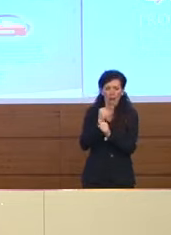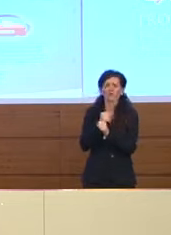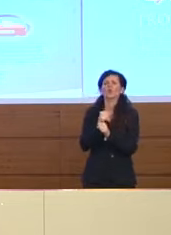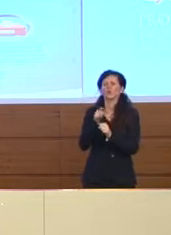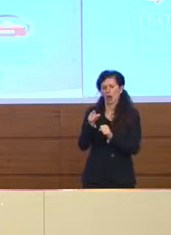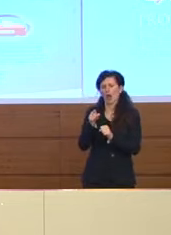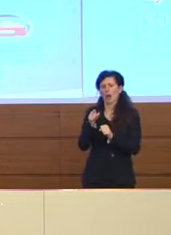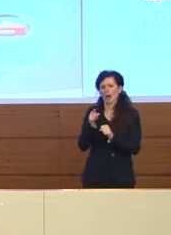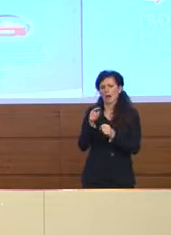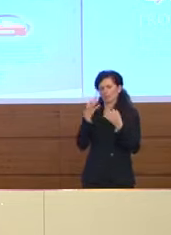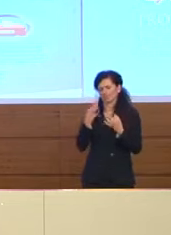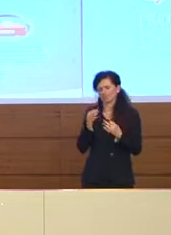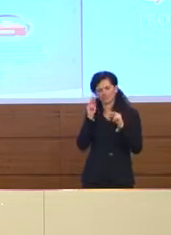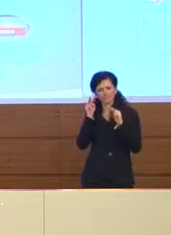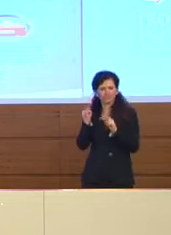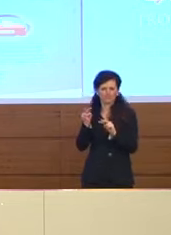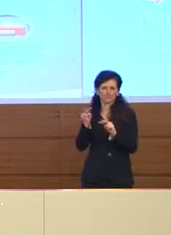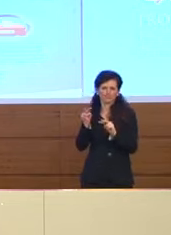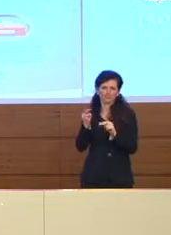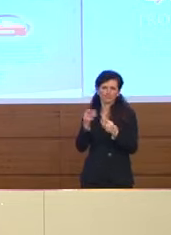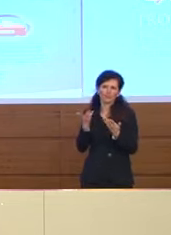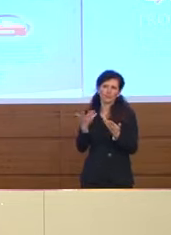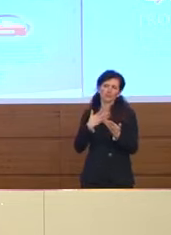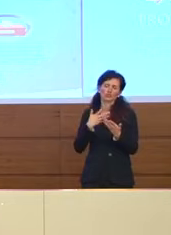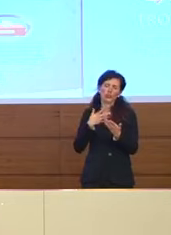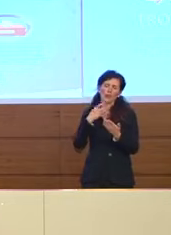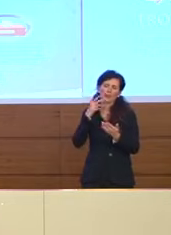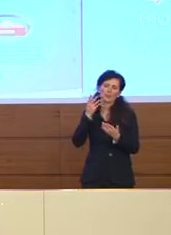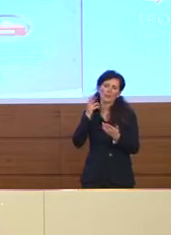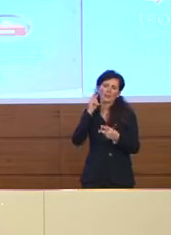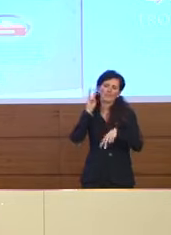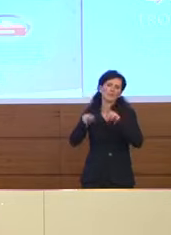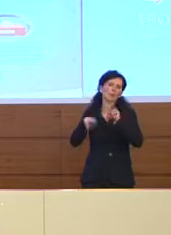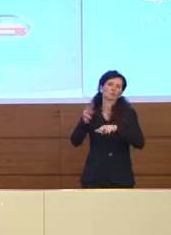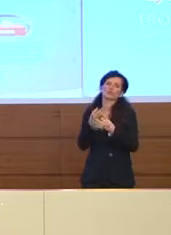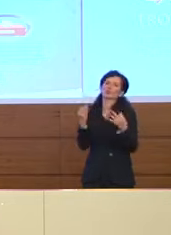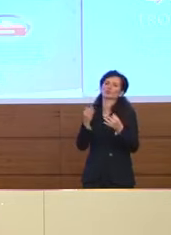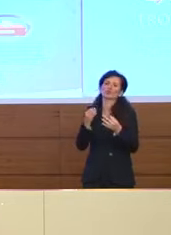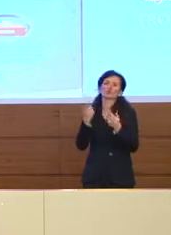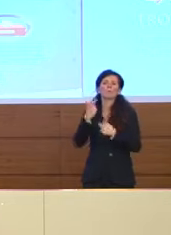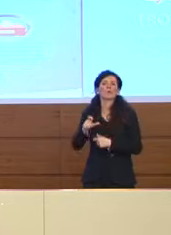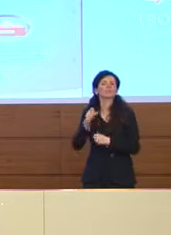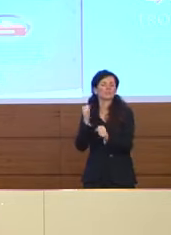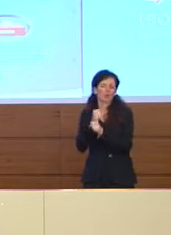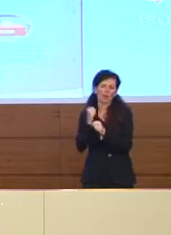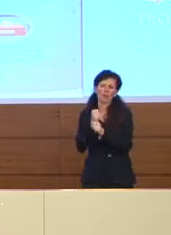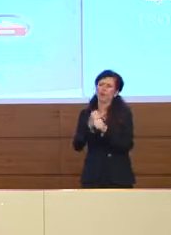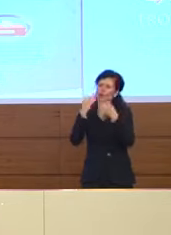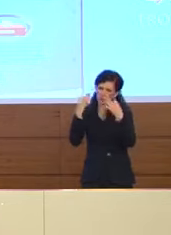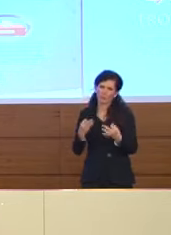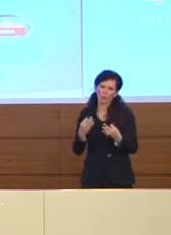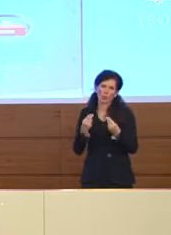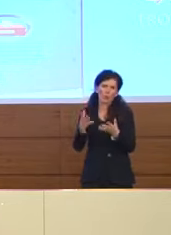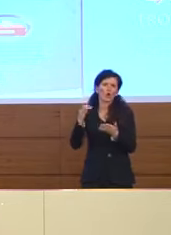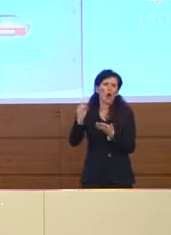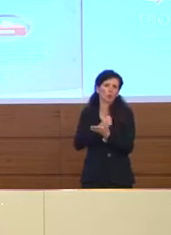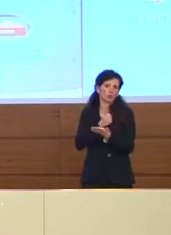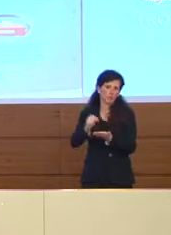così preventivamente messe in conto se non addirittura autorizzata